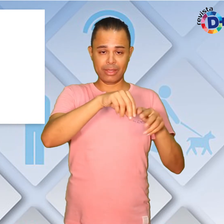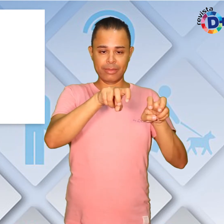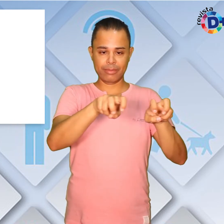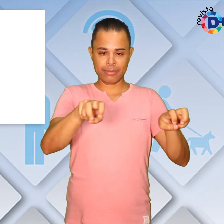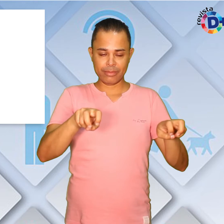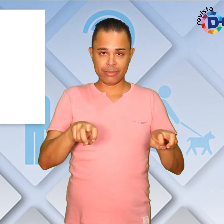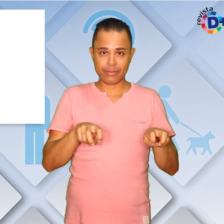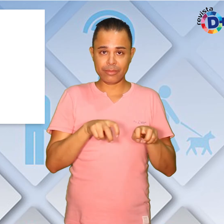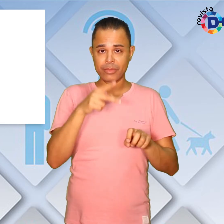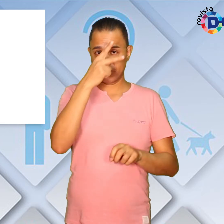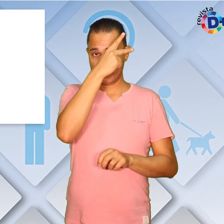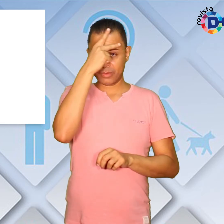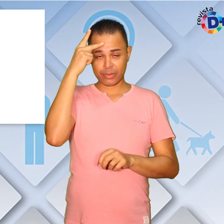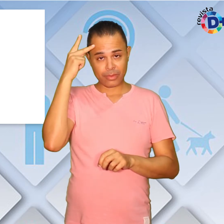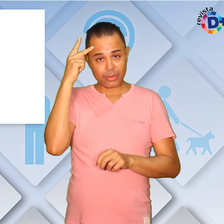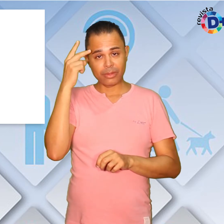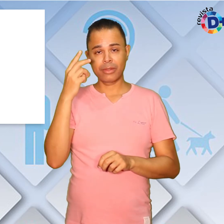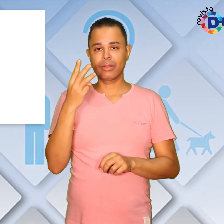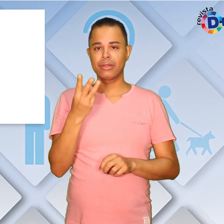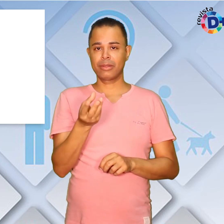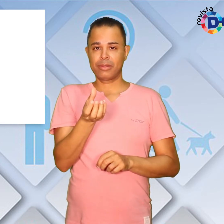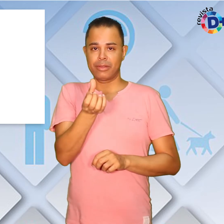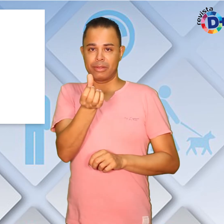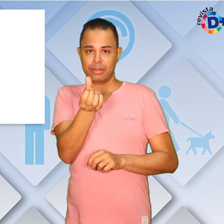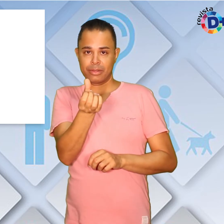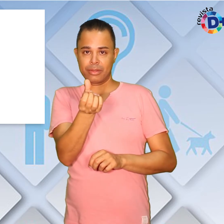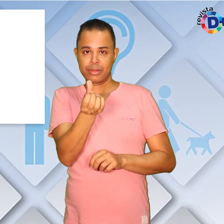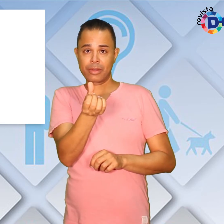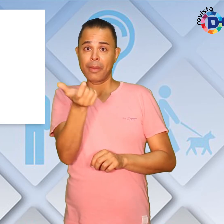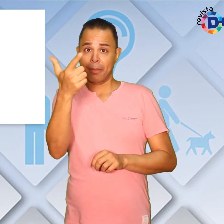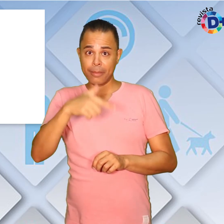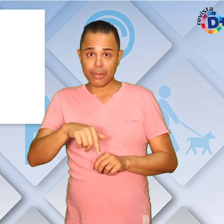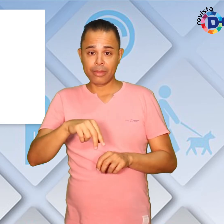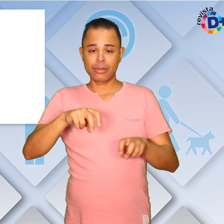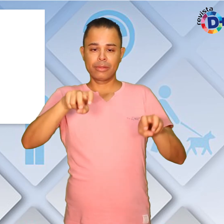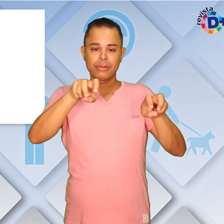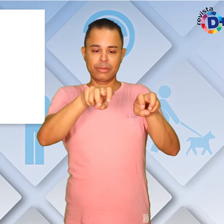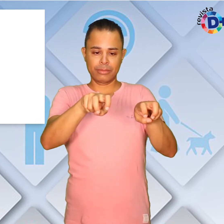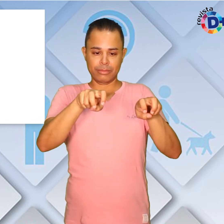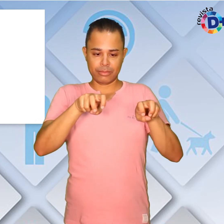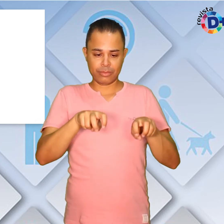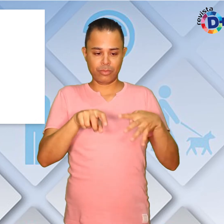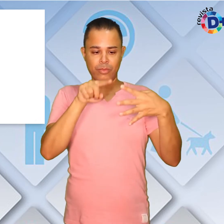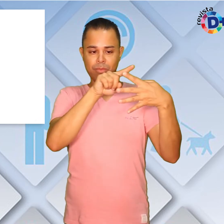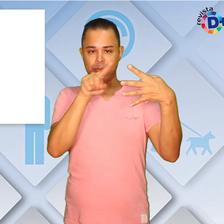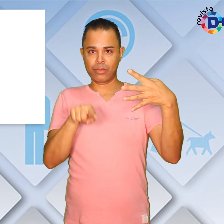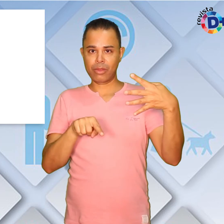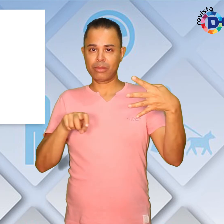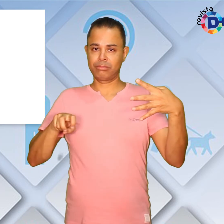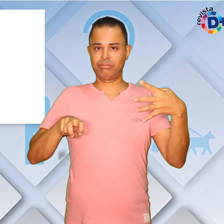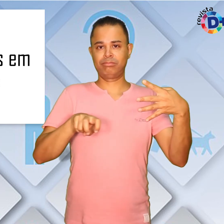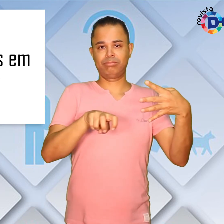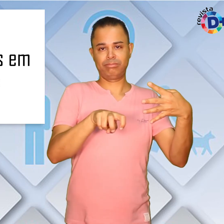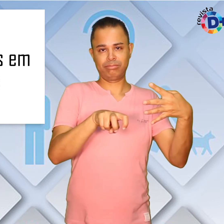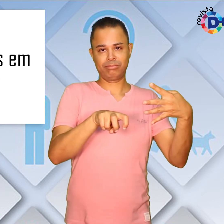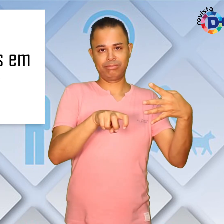36 passageiros incluindo os quatro cadeirantes mais